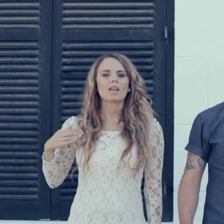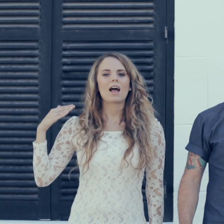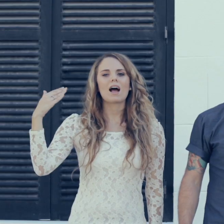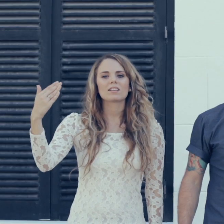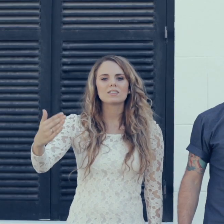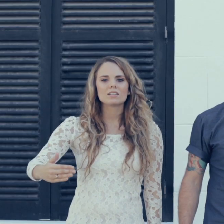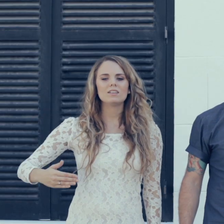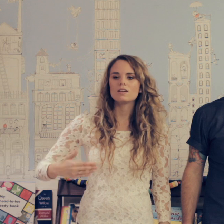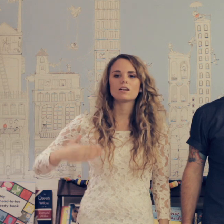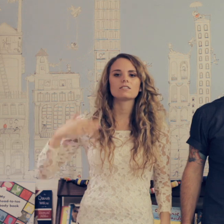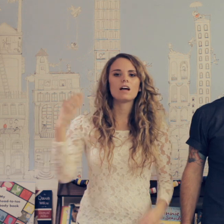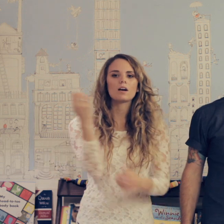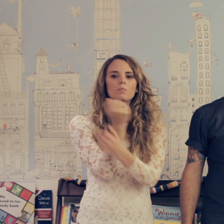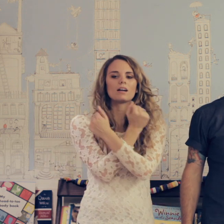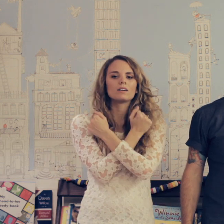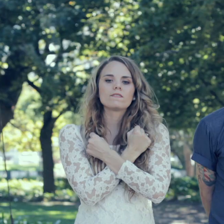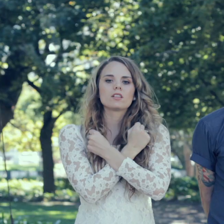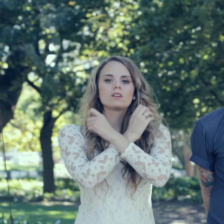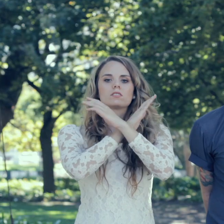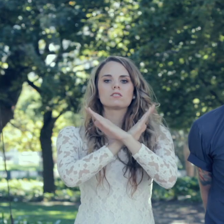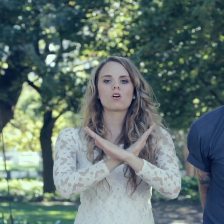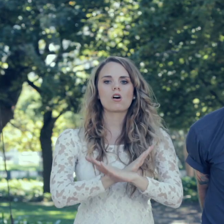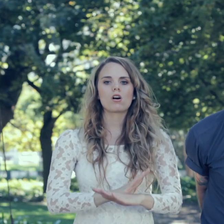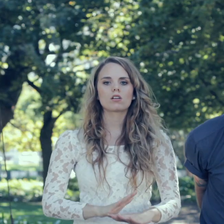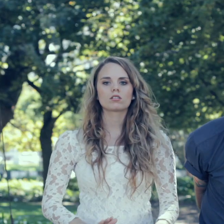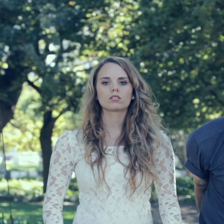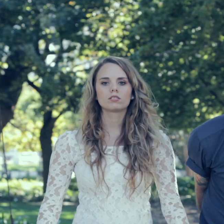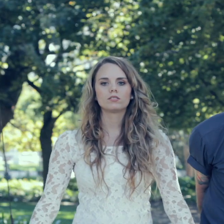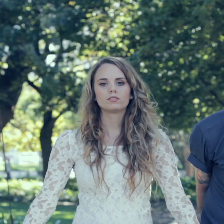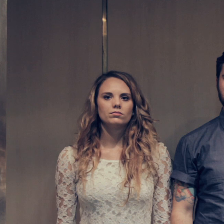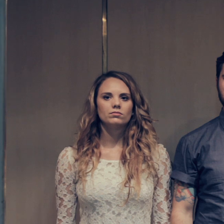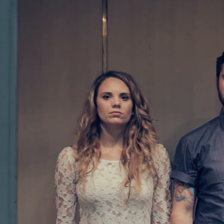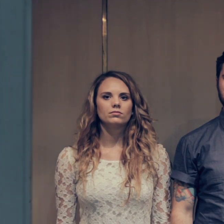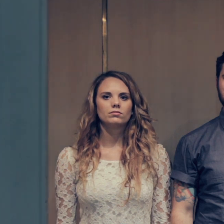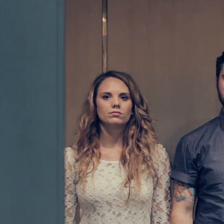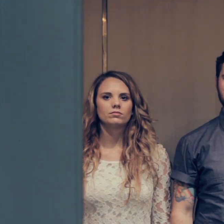elke keer as ek my liefde stak.